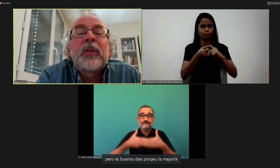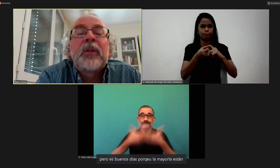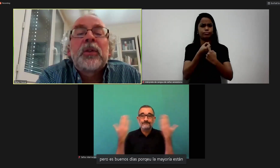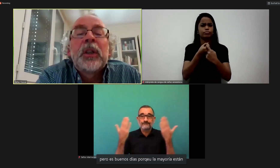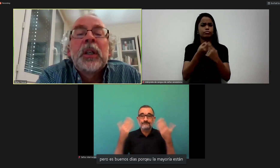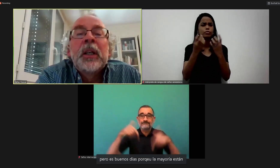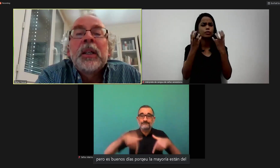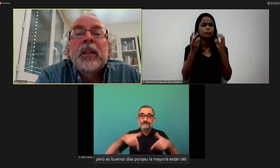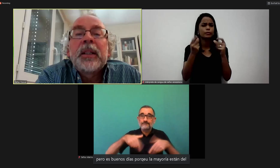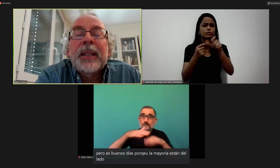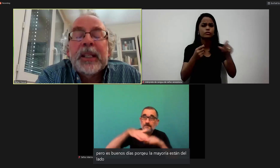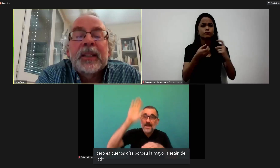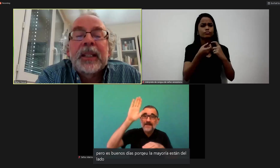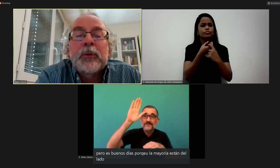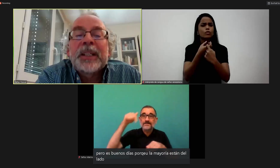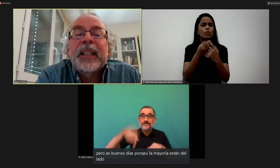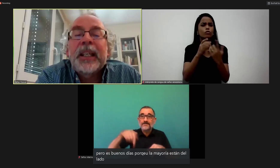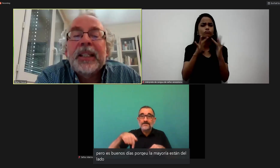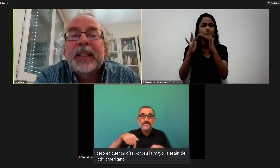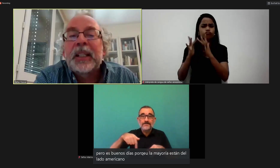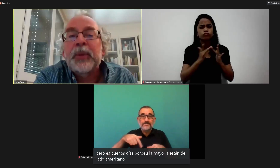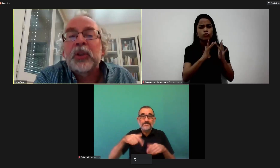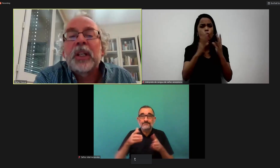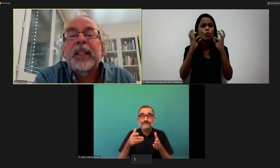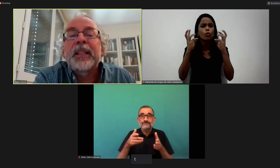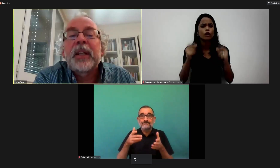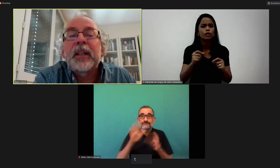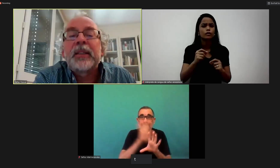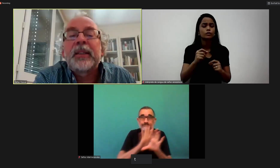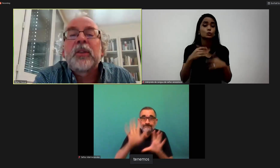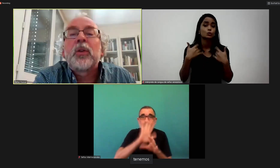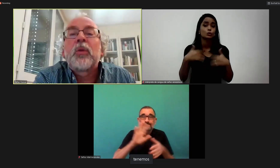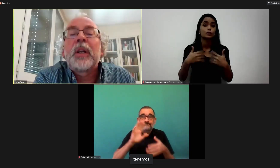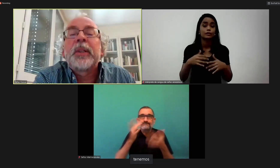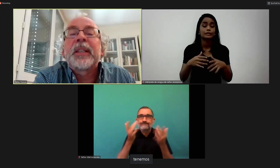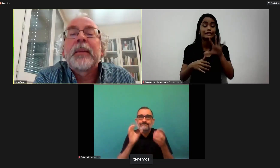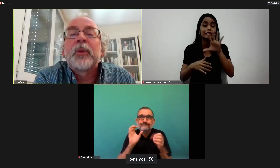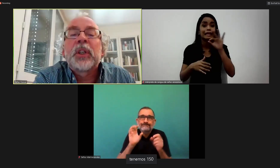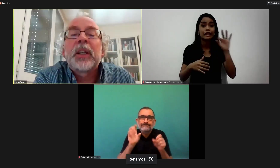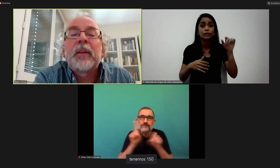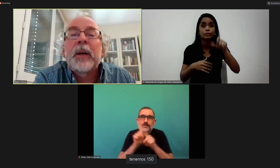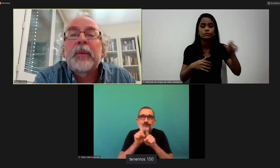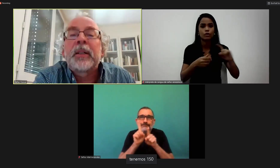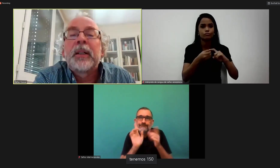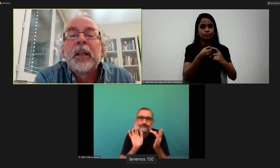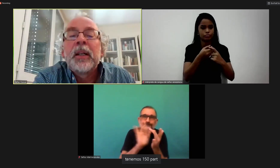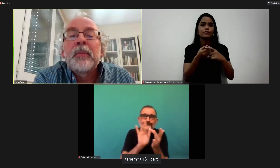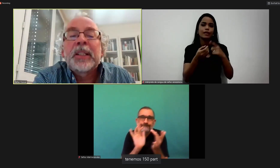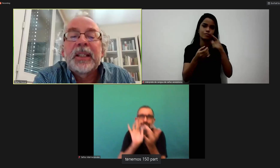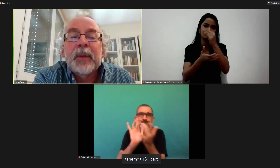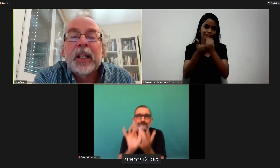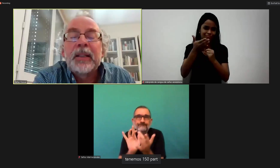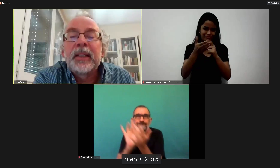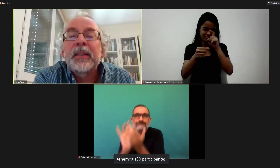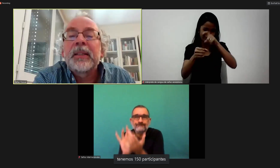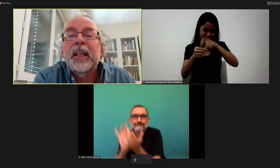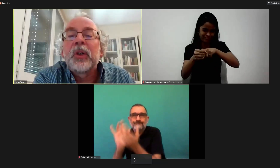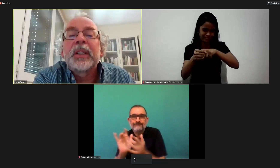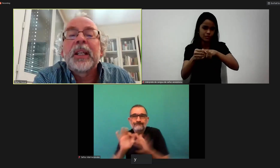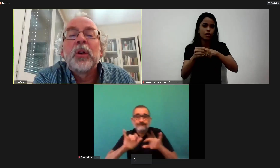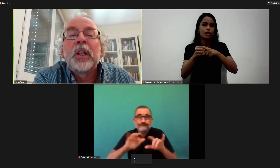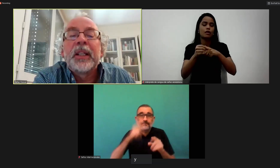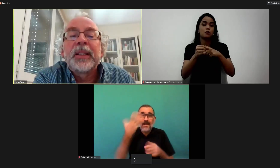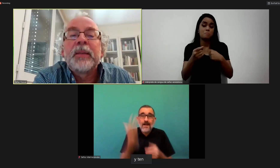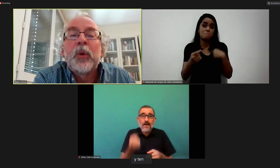ya conectados. Esta mañana tenemos más de 500 personas que se habían registrado, con lo cual pensamos que va a haber bastante más gente que se